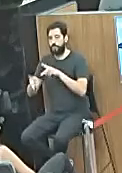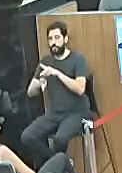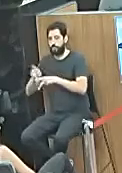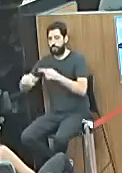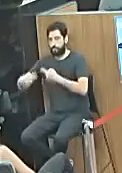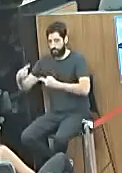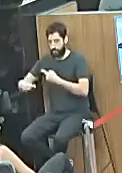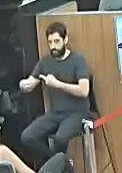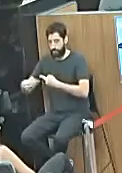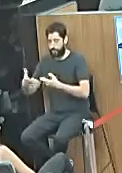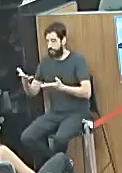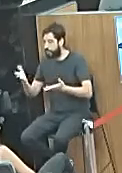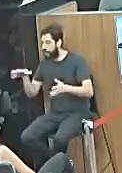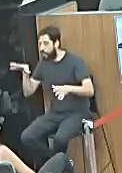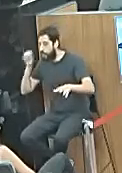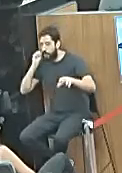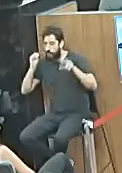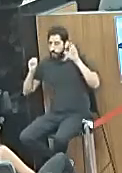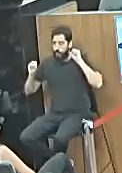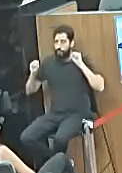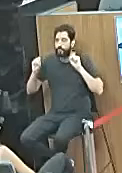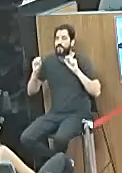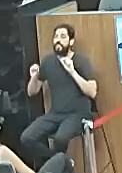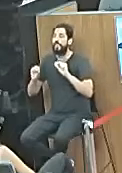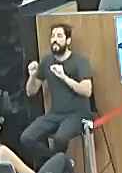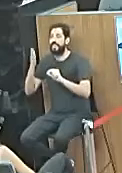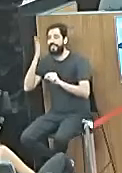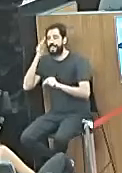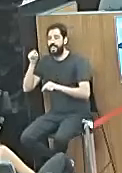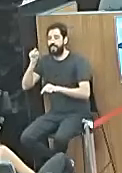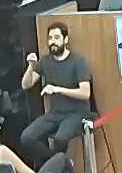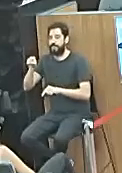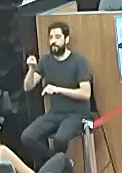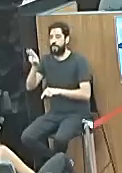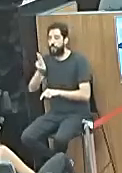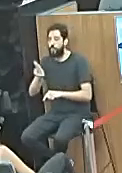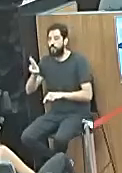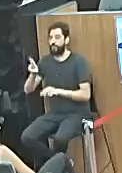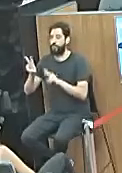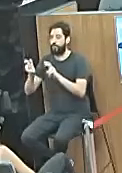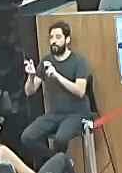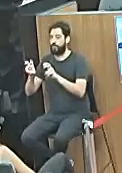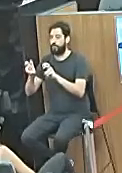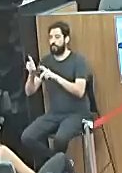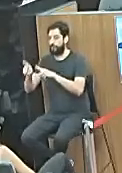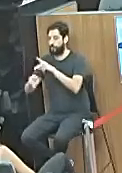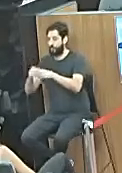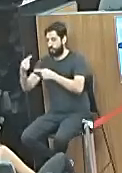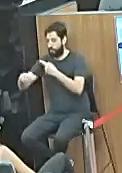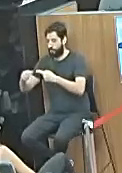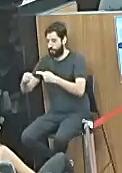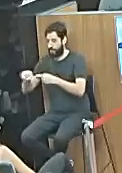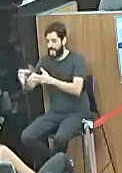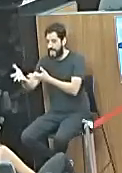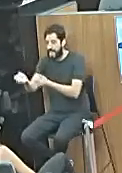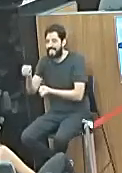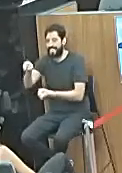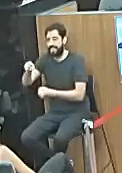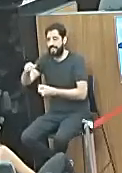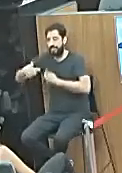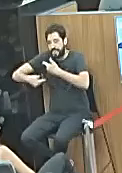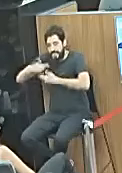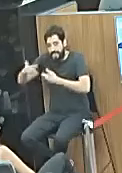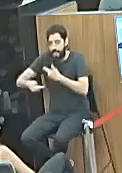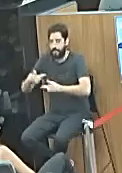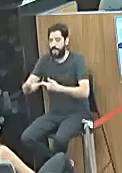ouvindo quem recebe a política pública quem é o horror receptor final dos serviços que a gente tenha desempenhado